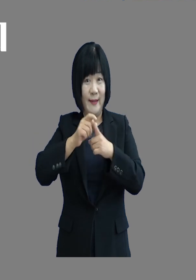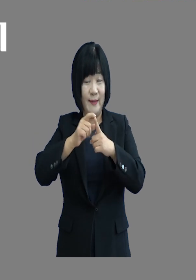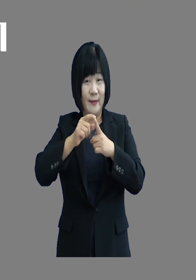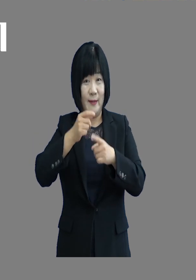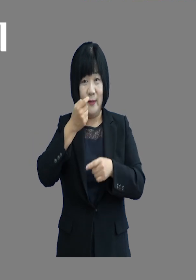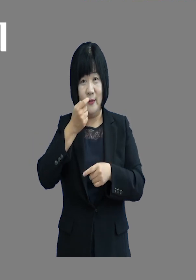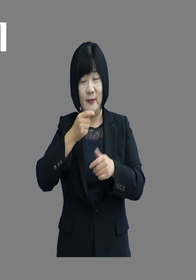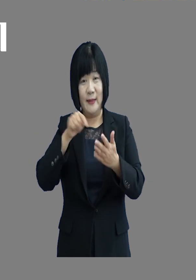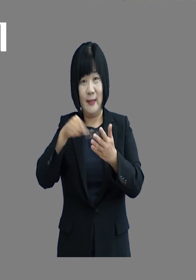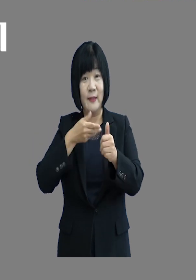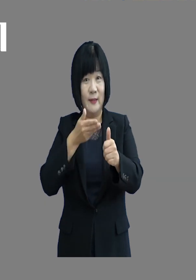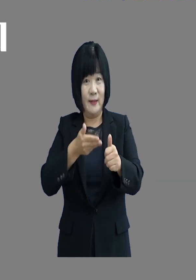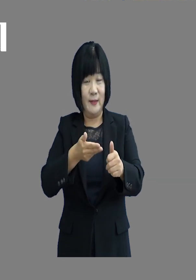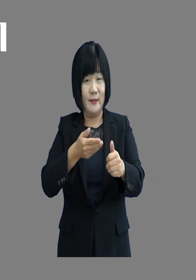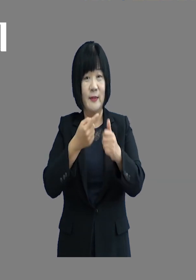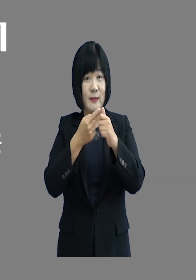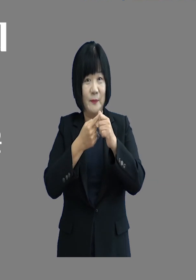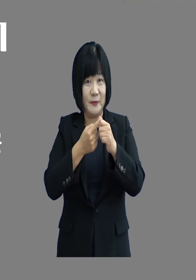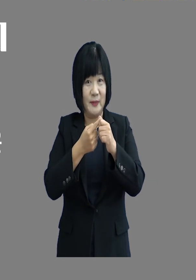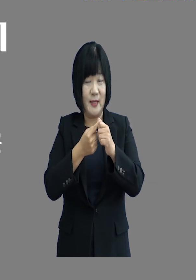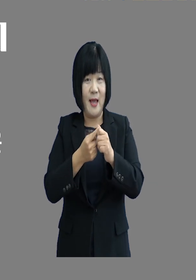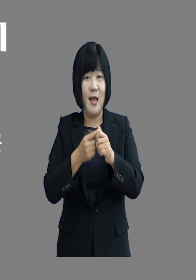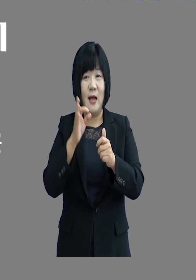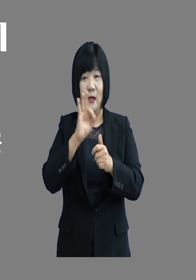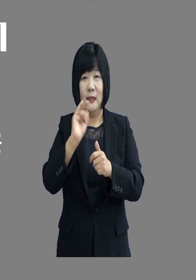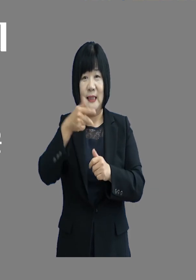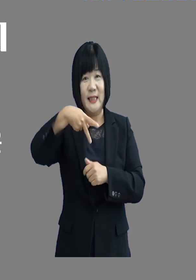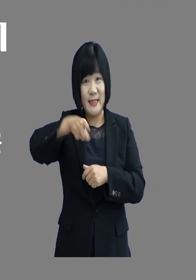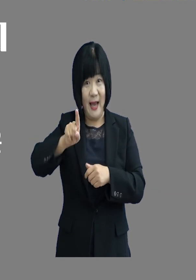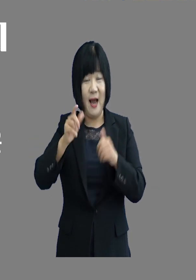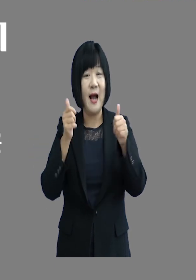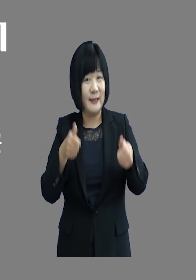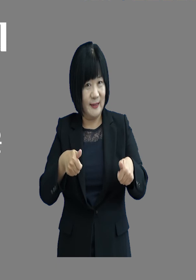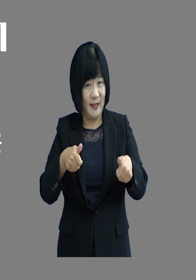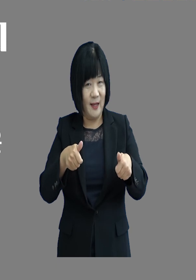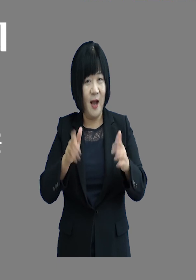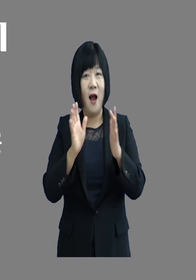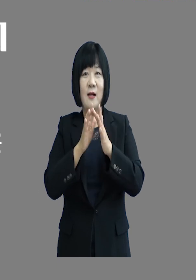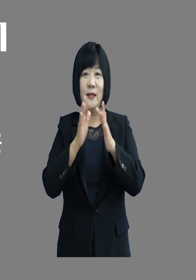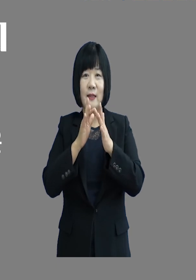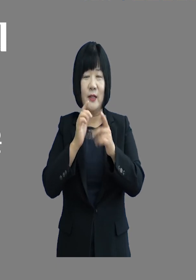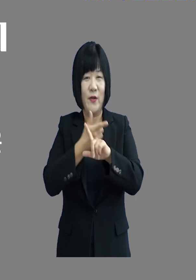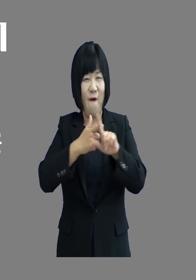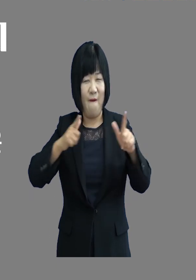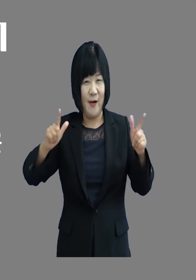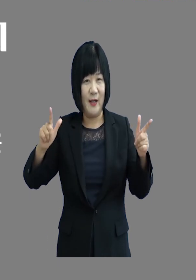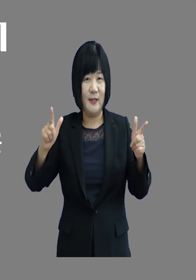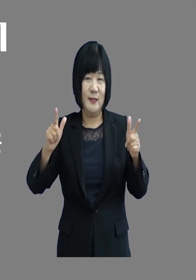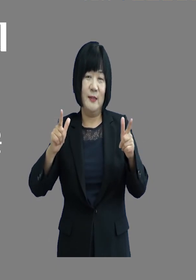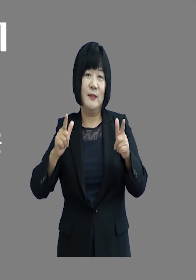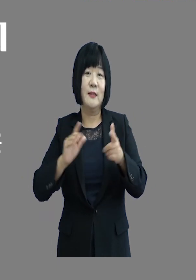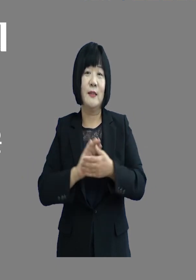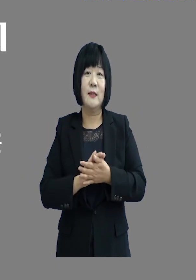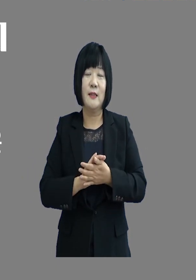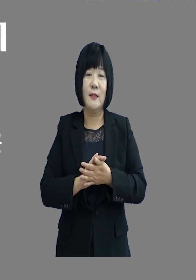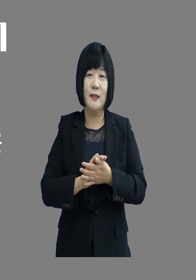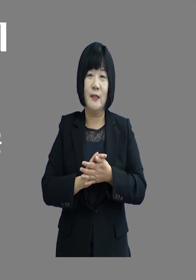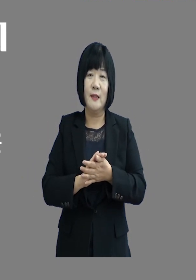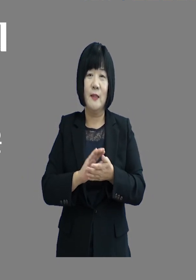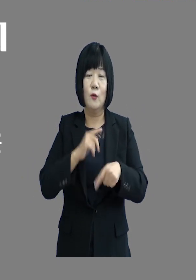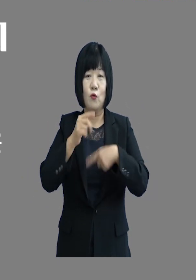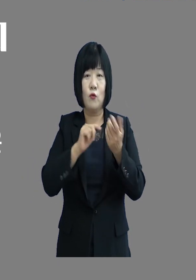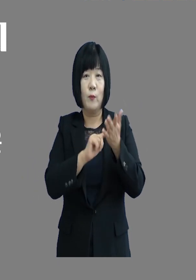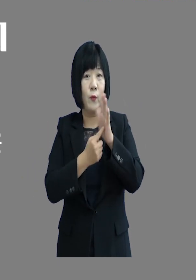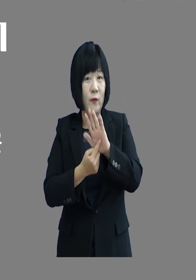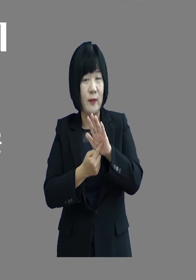자, 첫 번째 단어, 인사. 온라인에서도 다양한 수어 콘텐츠가 만들어지고 있죠. 손쉽게 배우는 수어라는